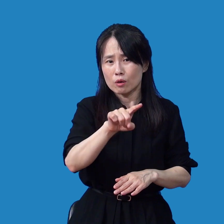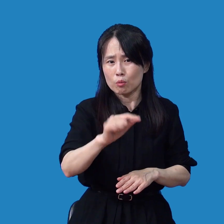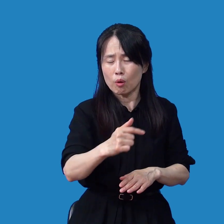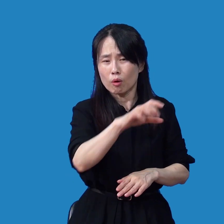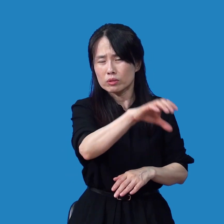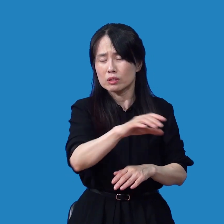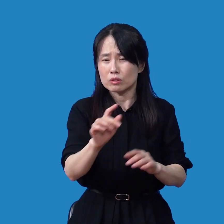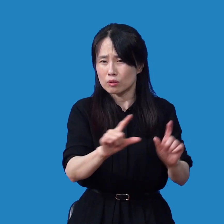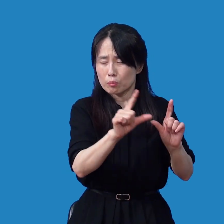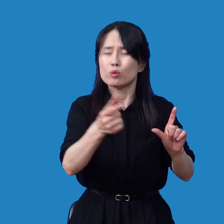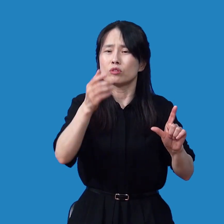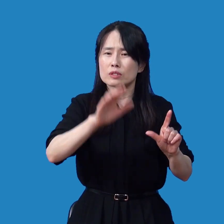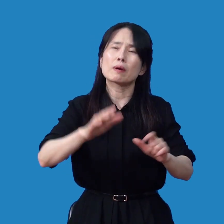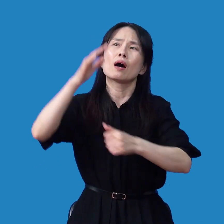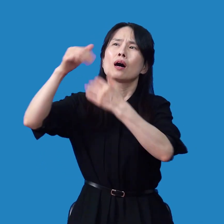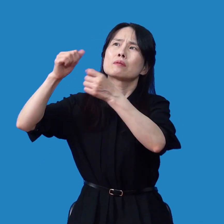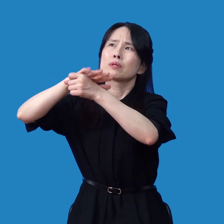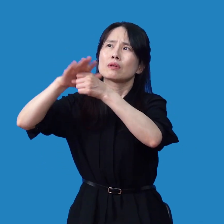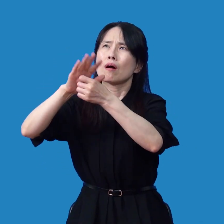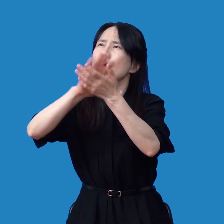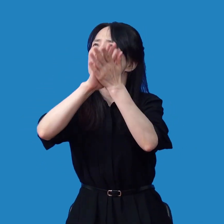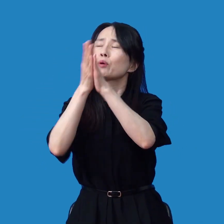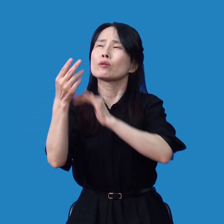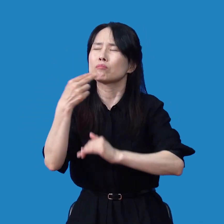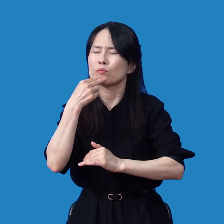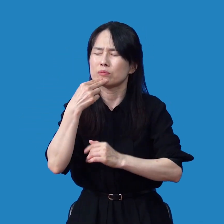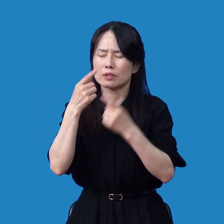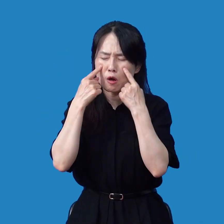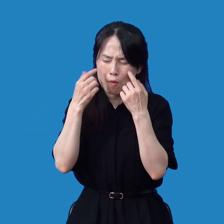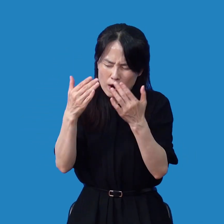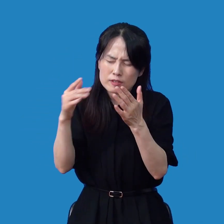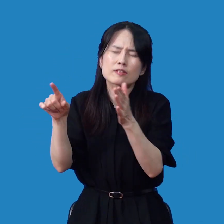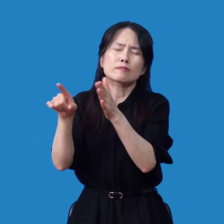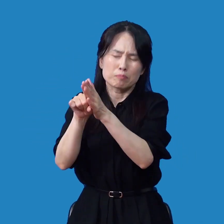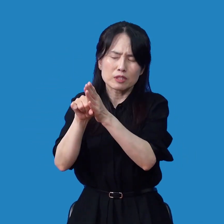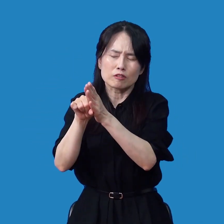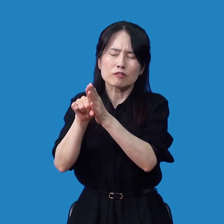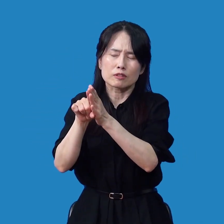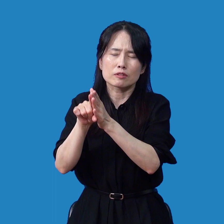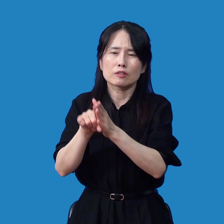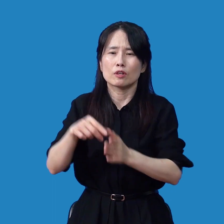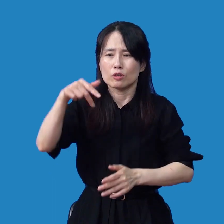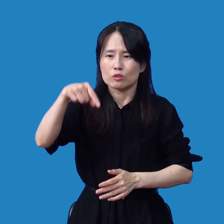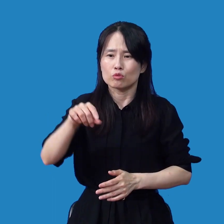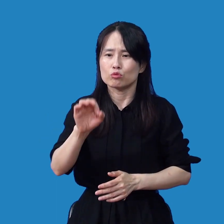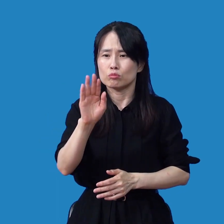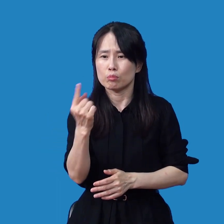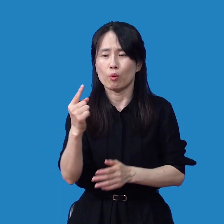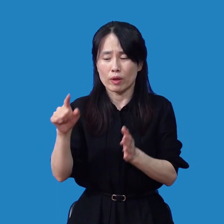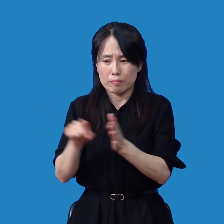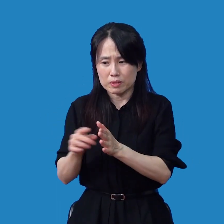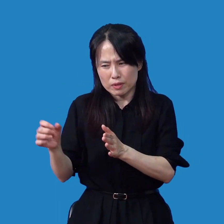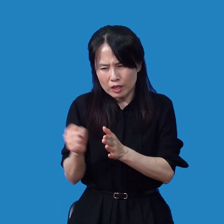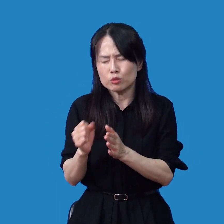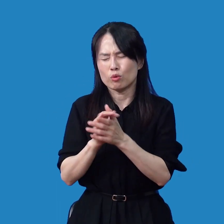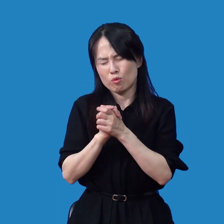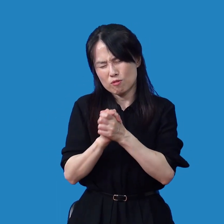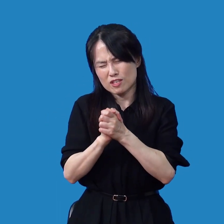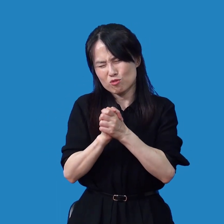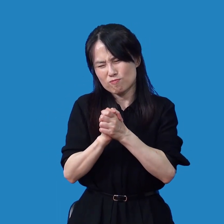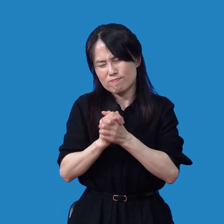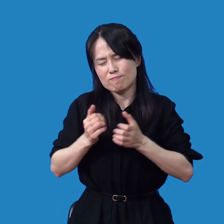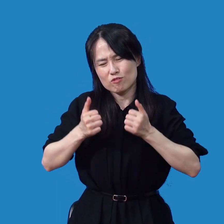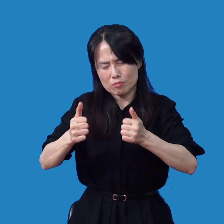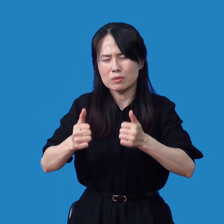변함이 없다는 것을 전심으로 딸이 믿었습니다. 중보의 믿음을 가졌습니다. 그러니까 자기도 모르게